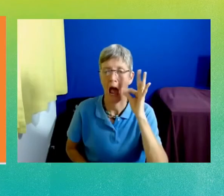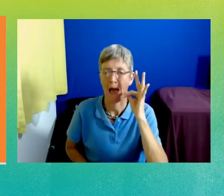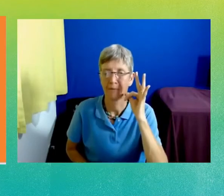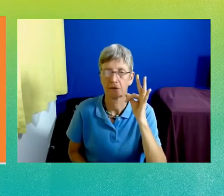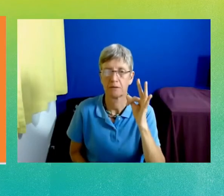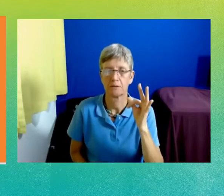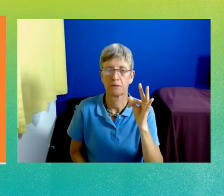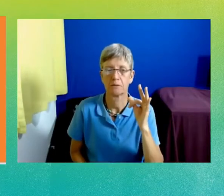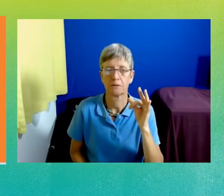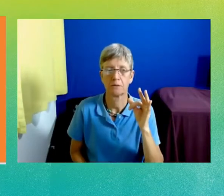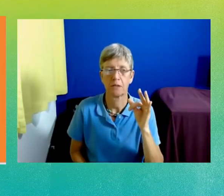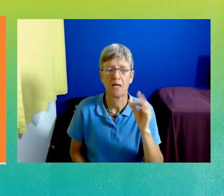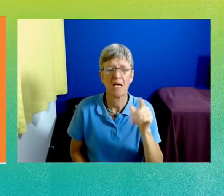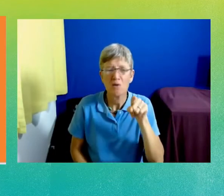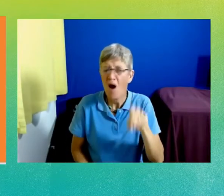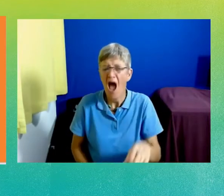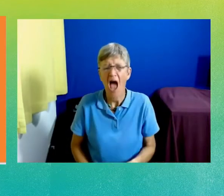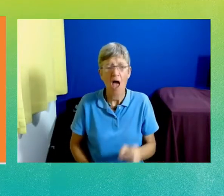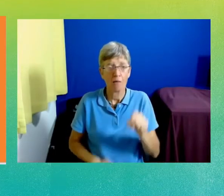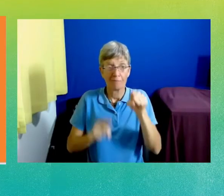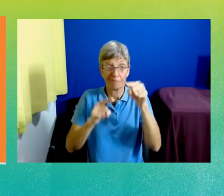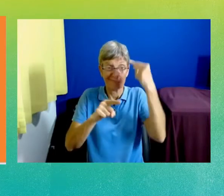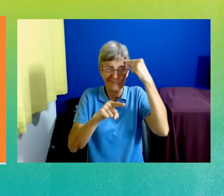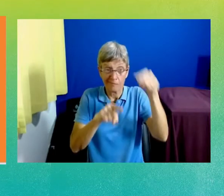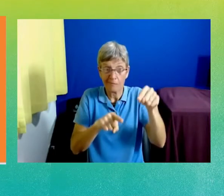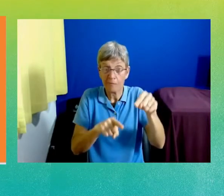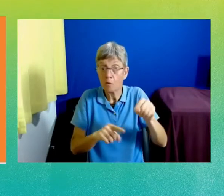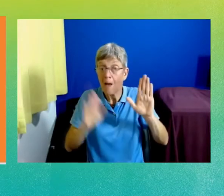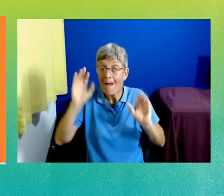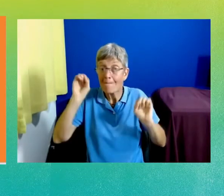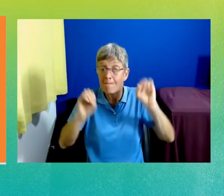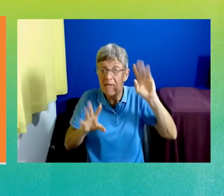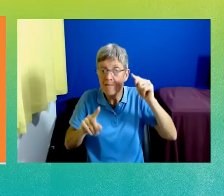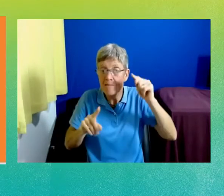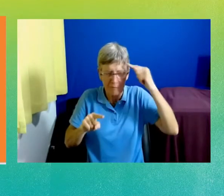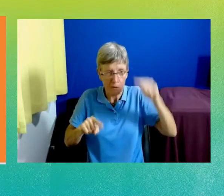e pegar um papel e um lápis, ele vai